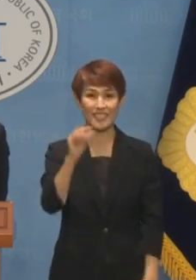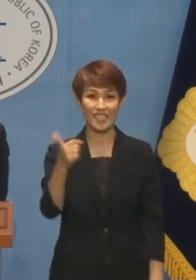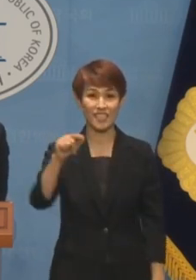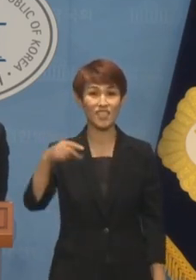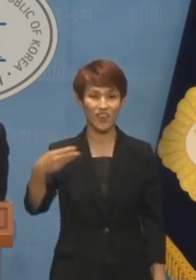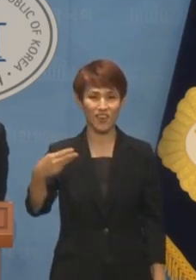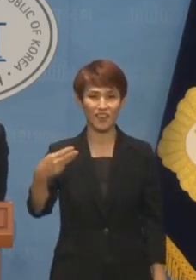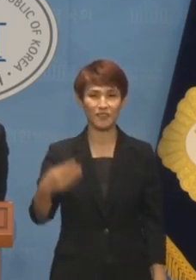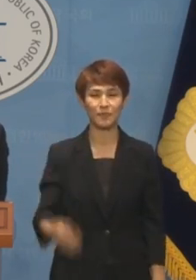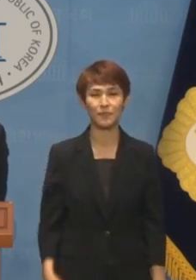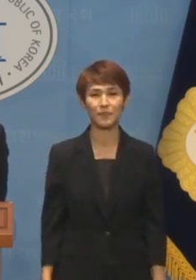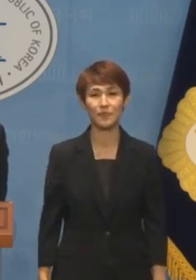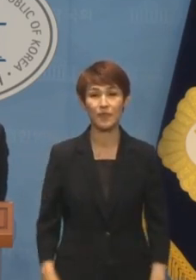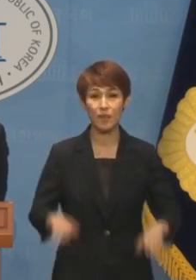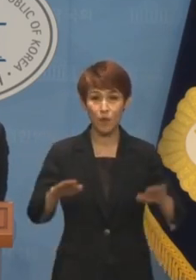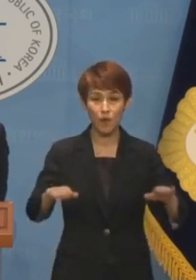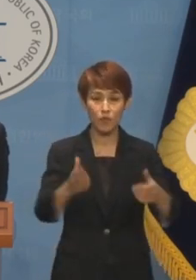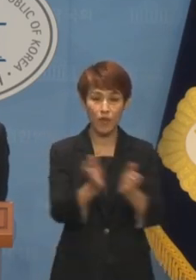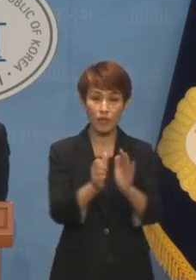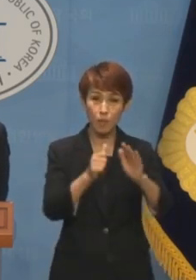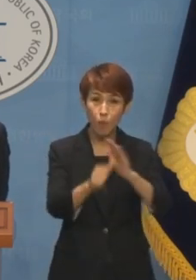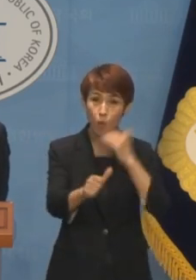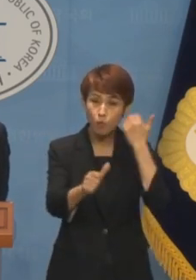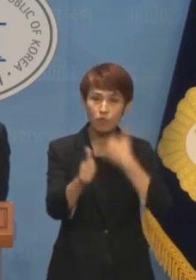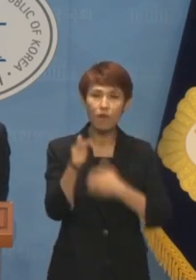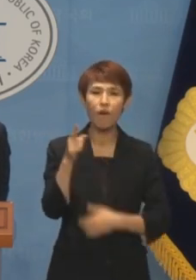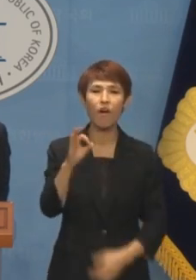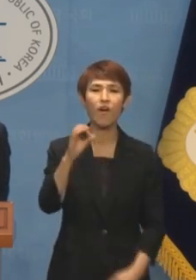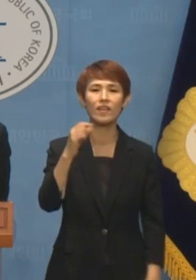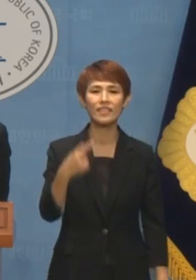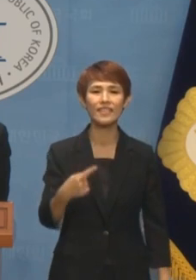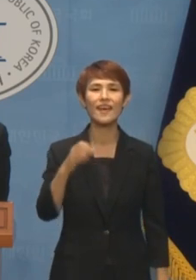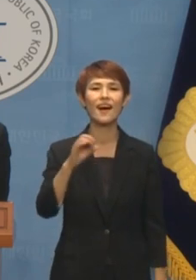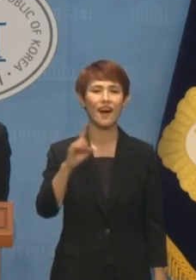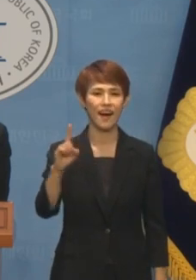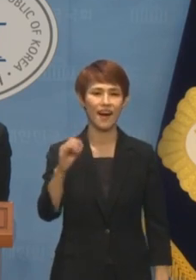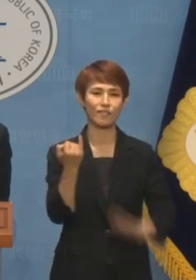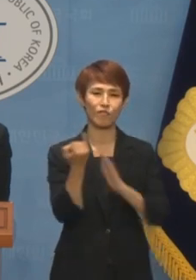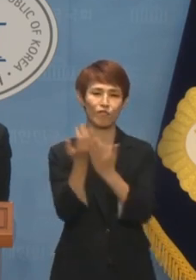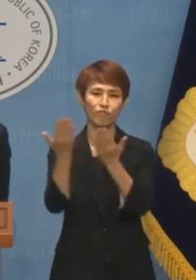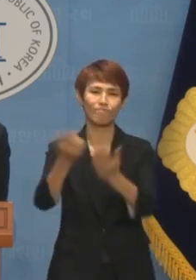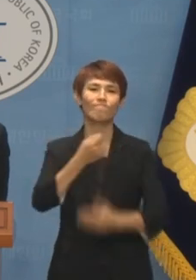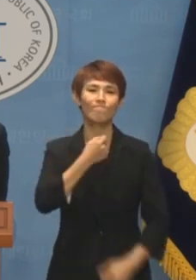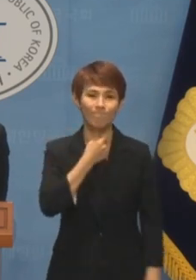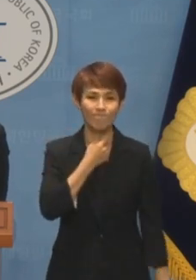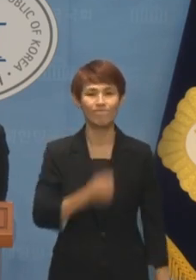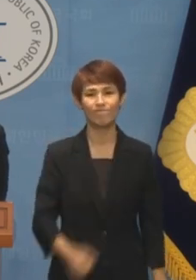이번 전당대회 당대표 후보로서 허은하 후보님을 지지하는 뜻을 밝히기 위해 이 자리에 섰습니다.